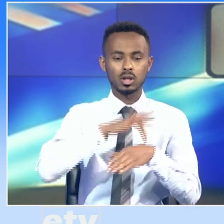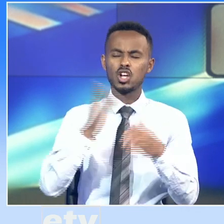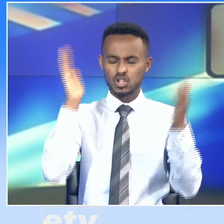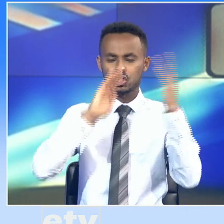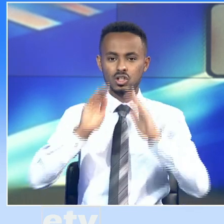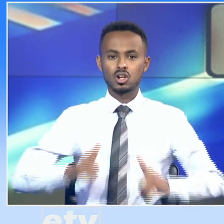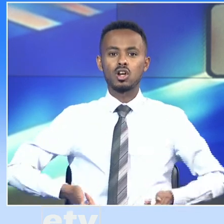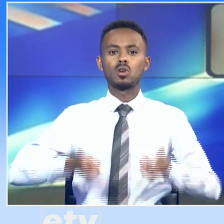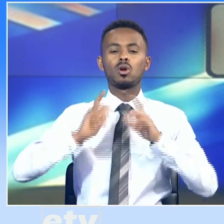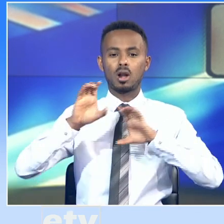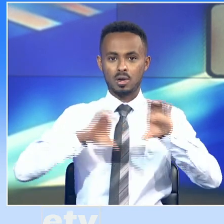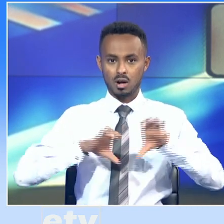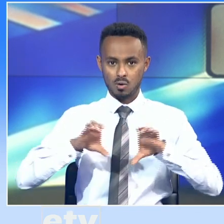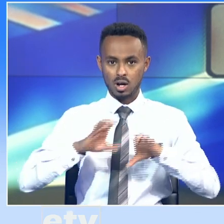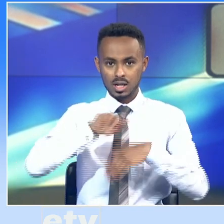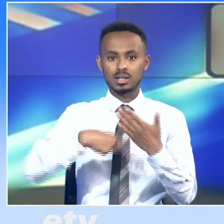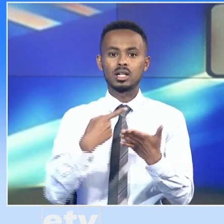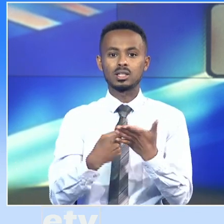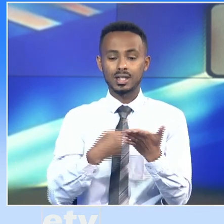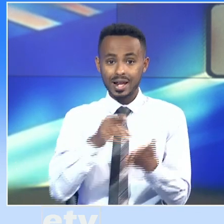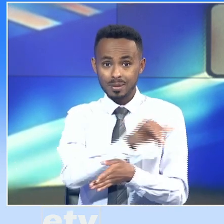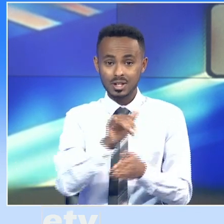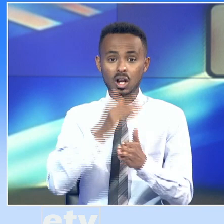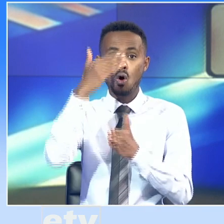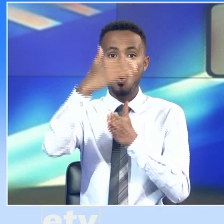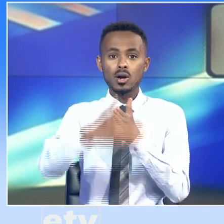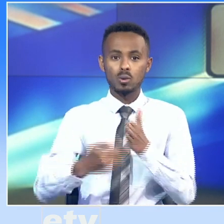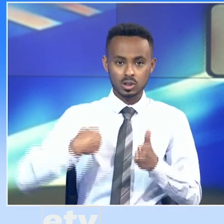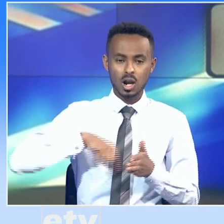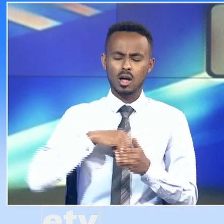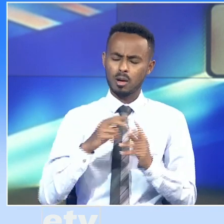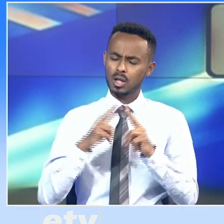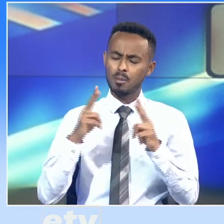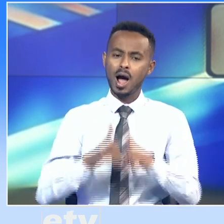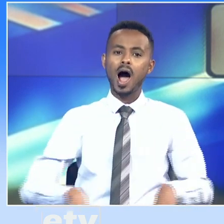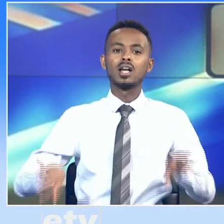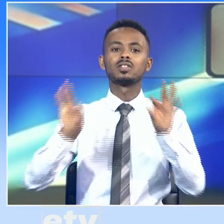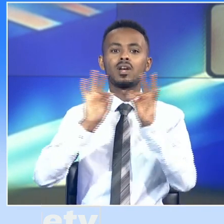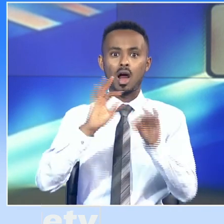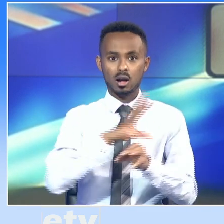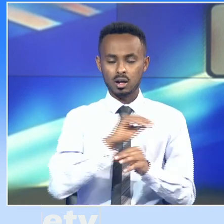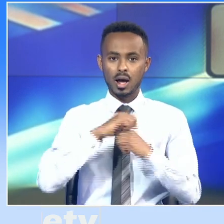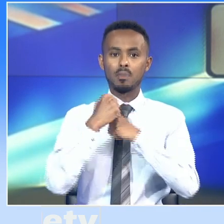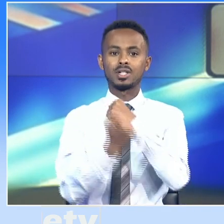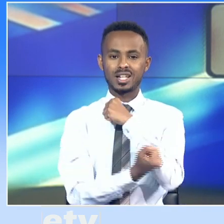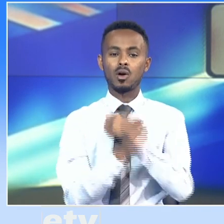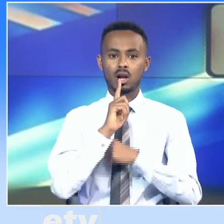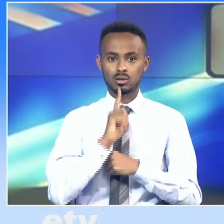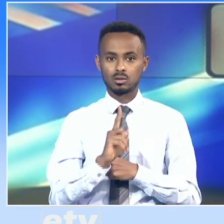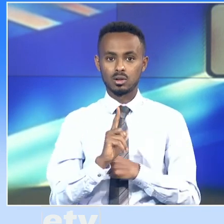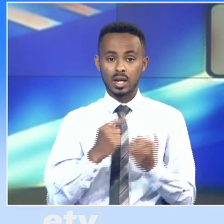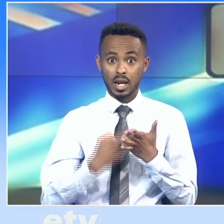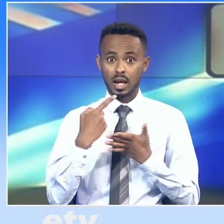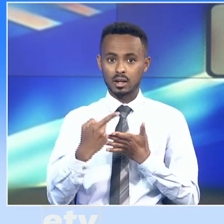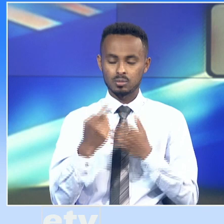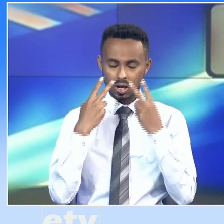ችግር እንዲኖርብን አድርጓል። ስለዚህ እንዲህ አይነት ወደቦች ለኛ በእጅጉ አስፈላጊና መሰረታዊ ናቸው።